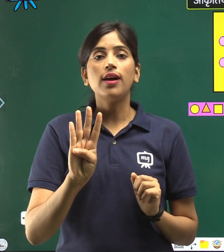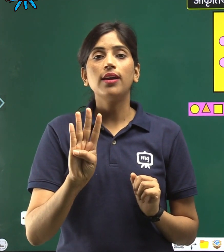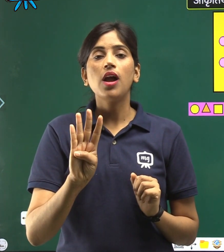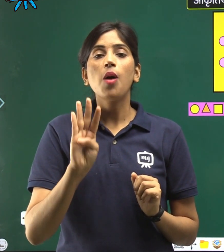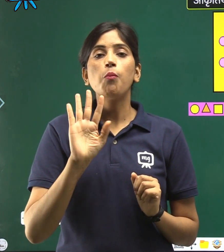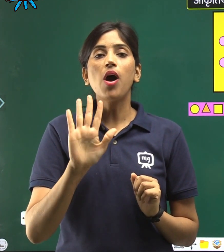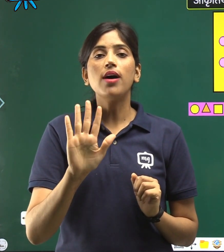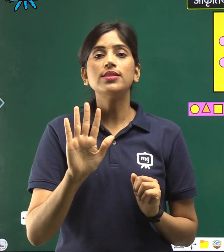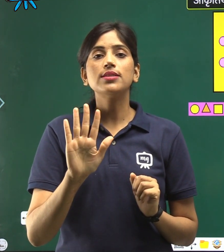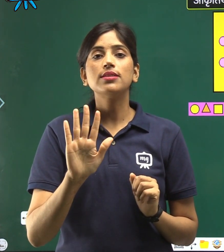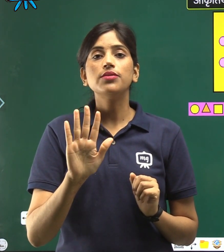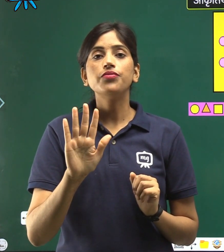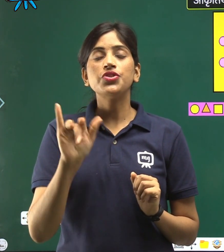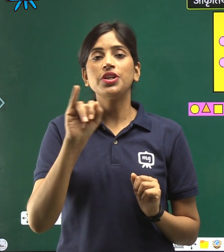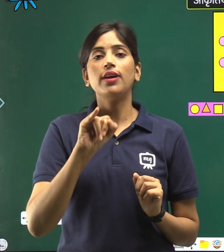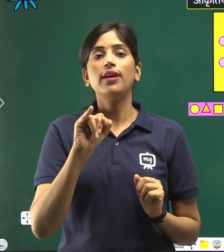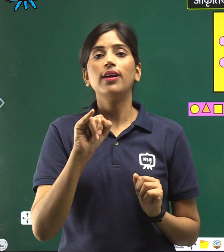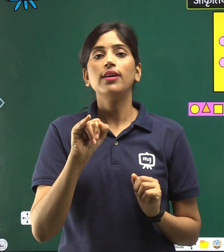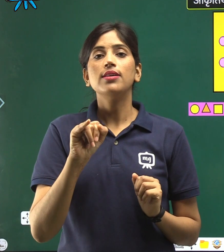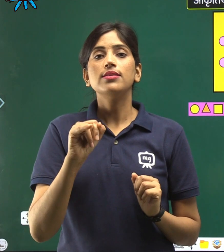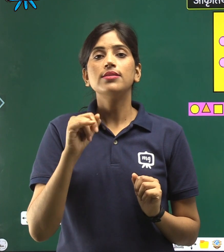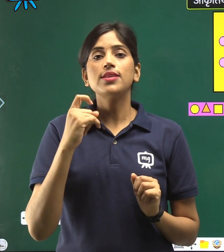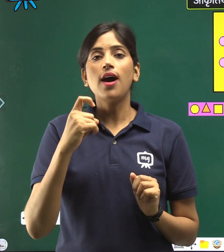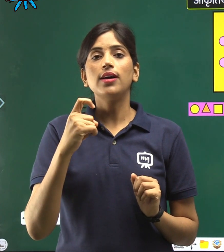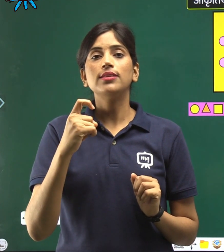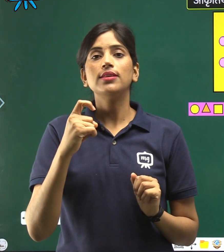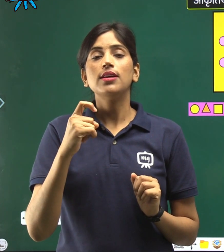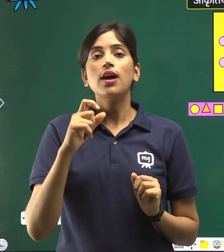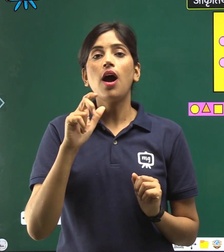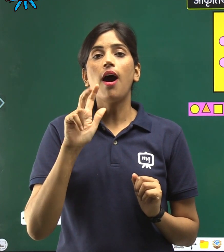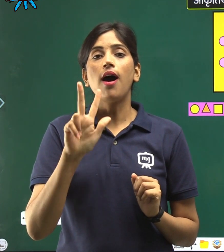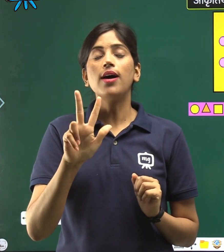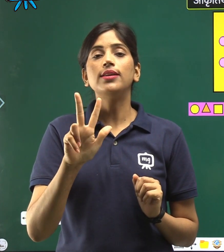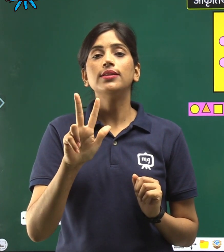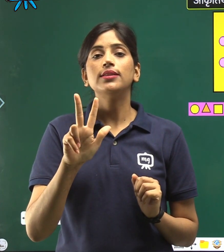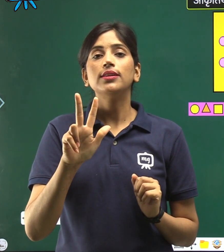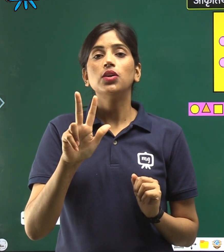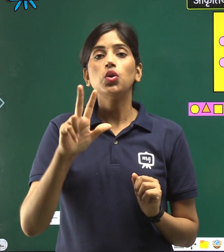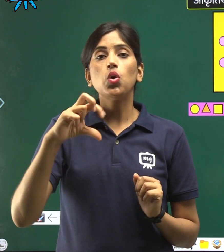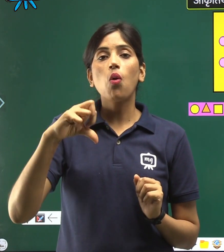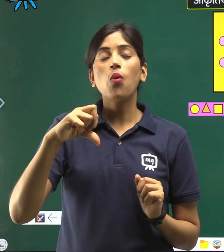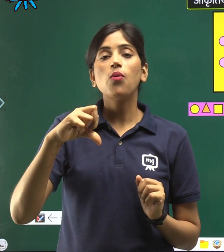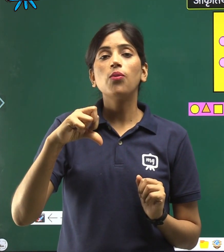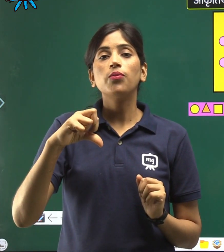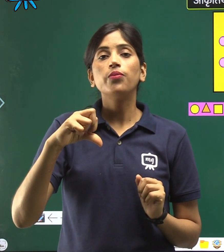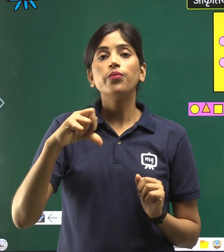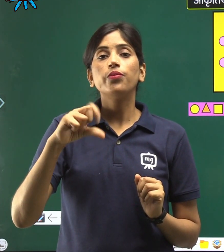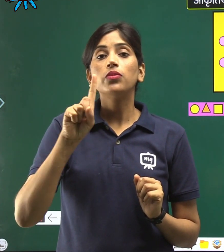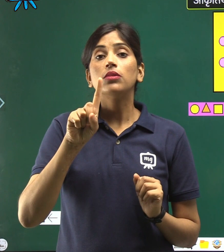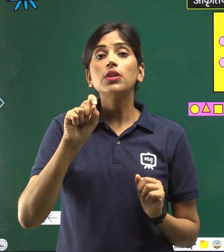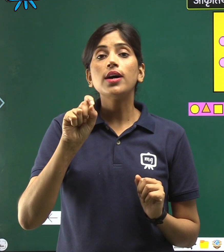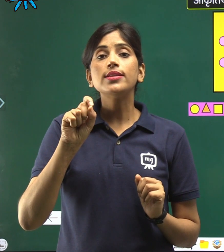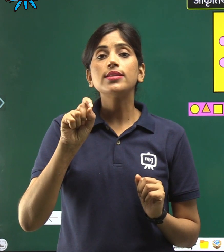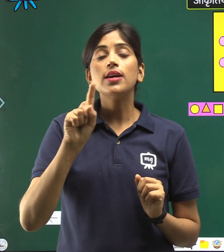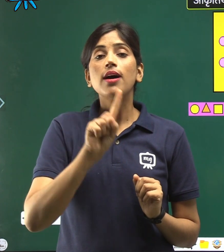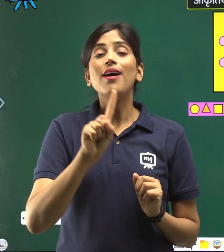4 5 6 7 8 9